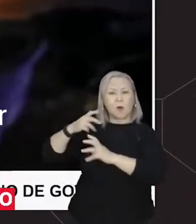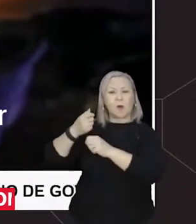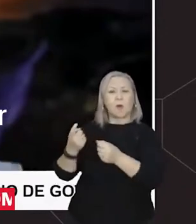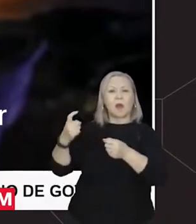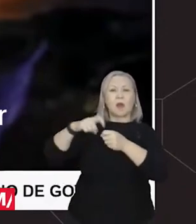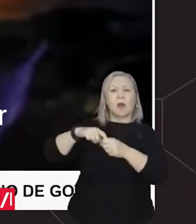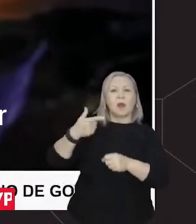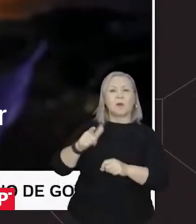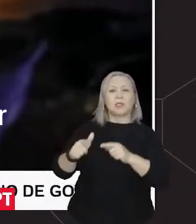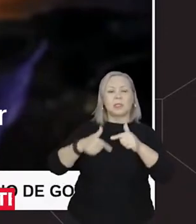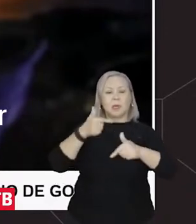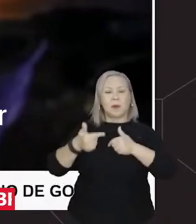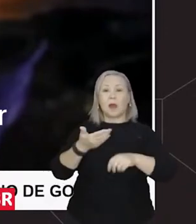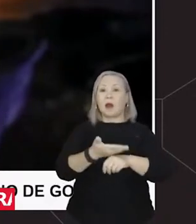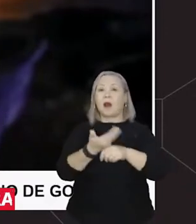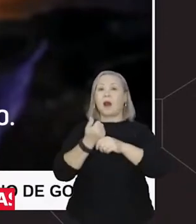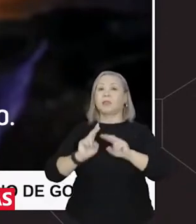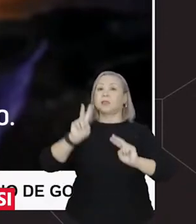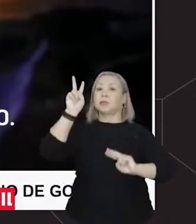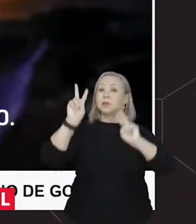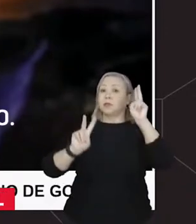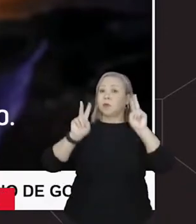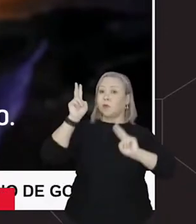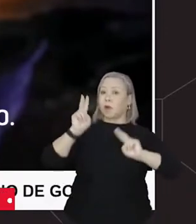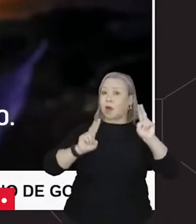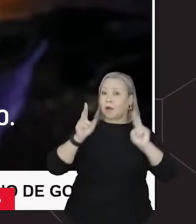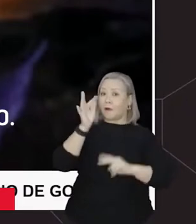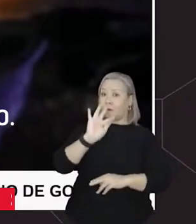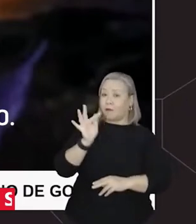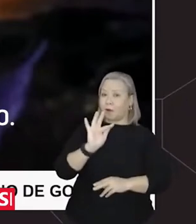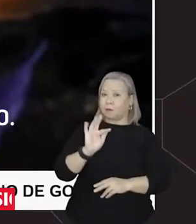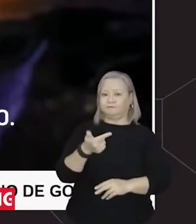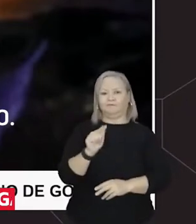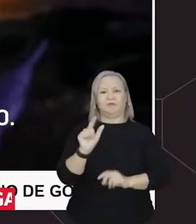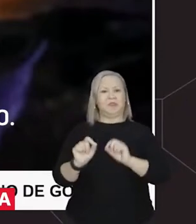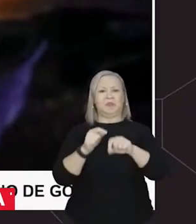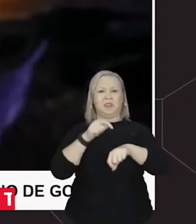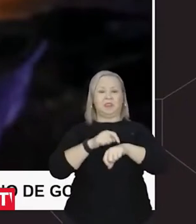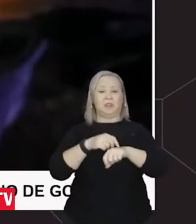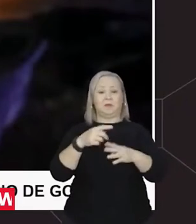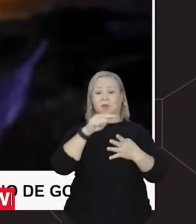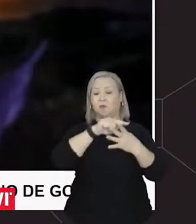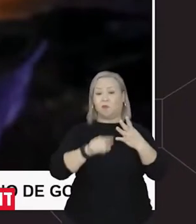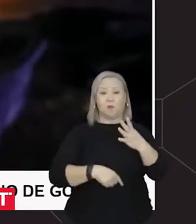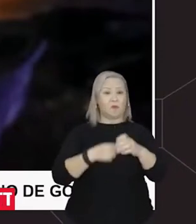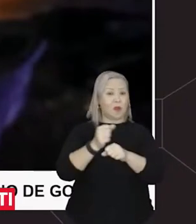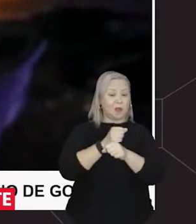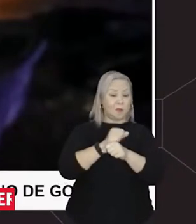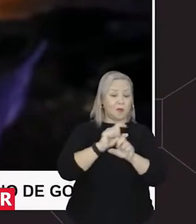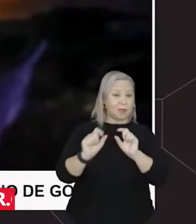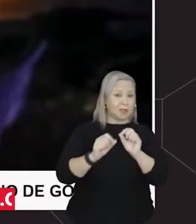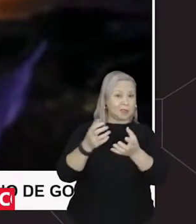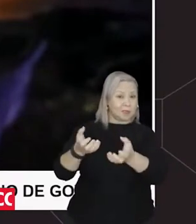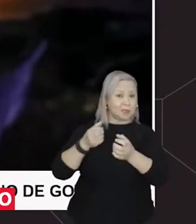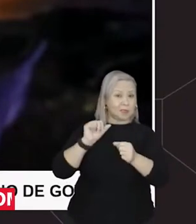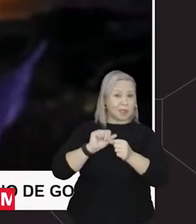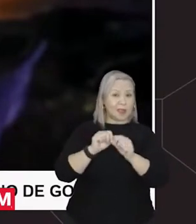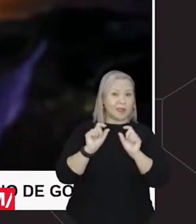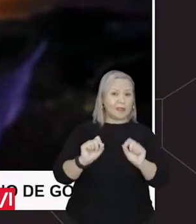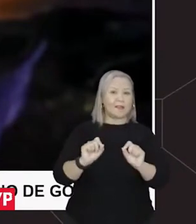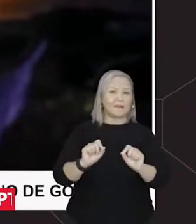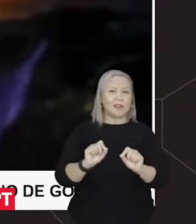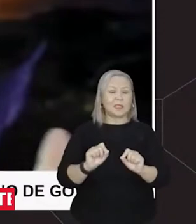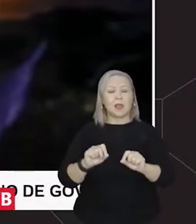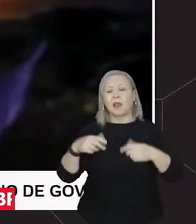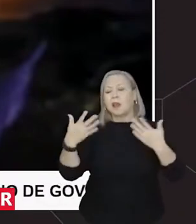trabalhar ainda antes do carnaval. Porque não tem muito tempo, não. São 4 anos em que a gente pretende fazer aquilo que o